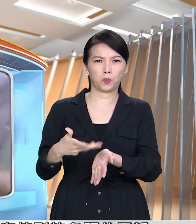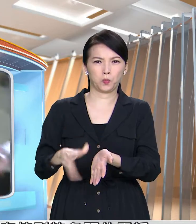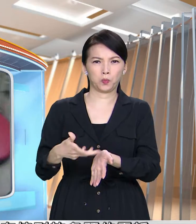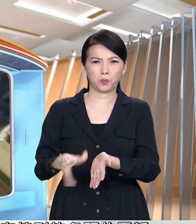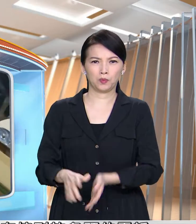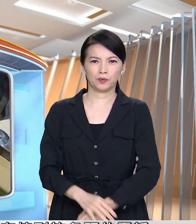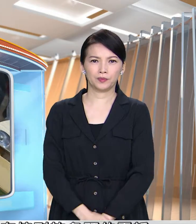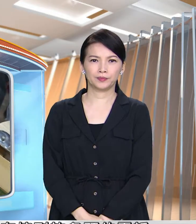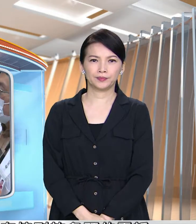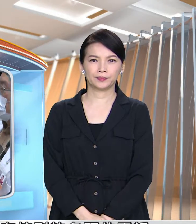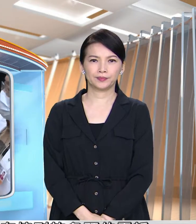到许多的预约电话。